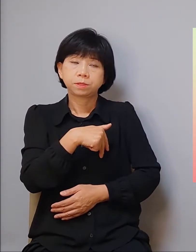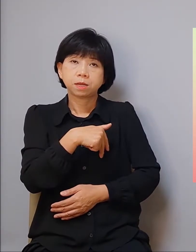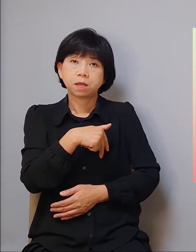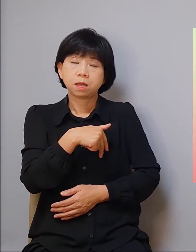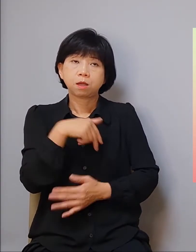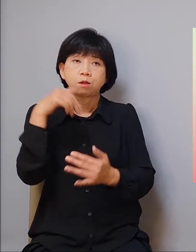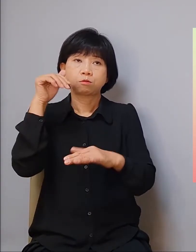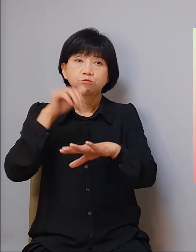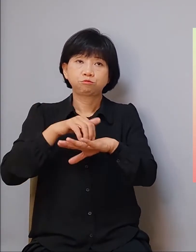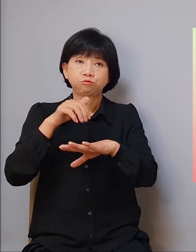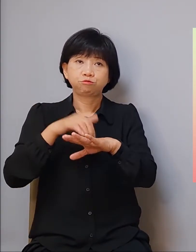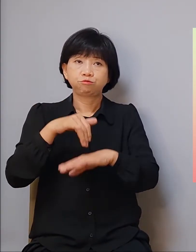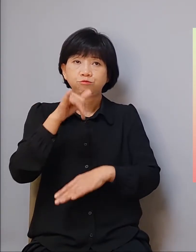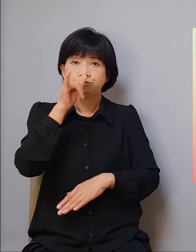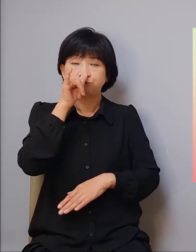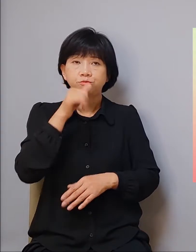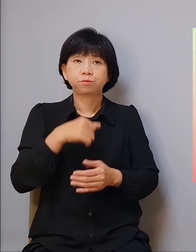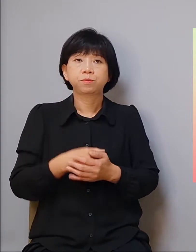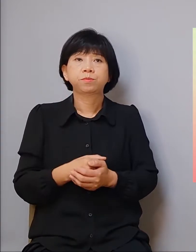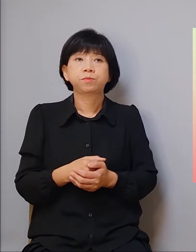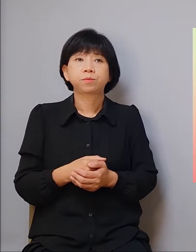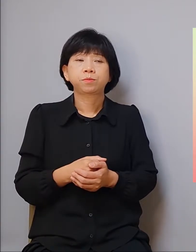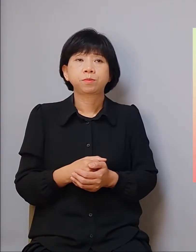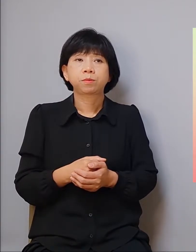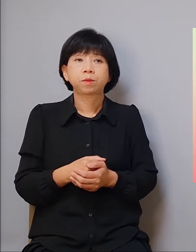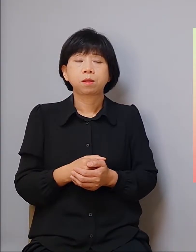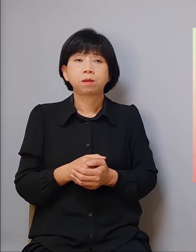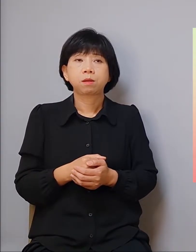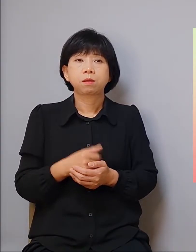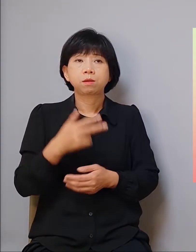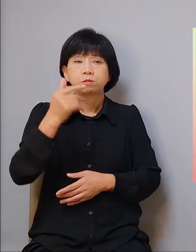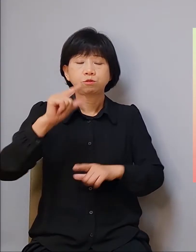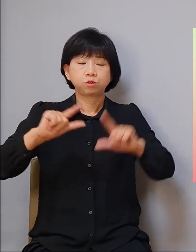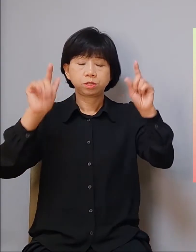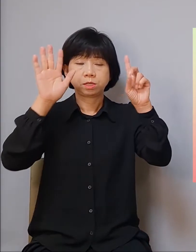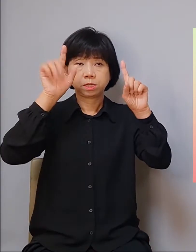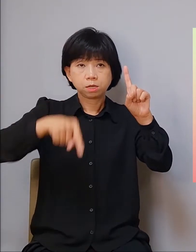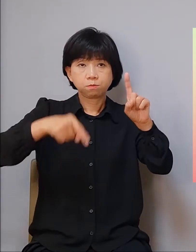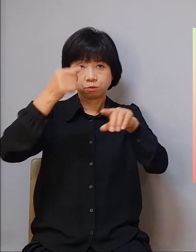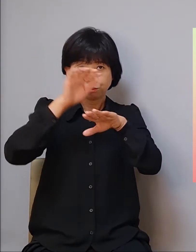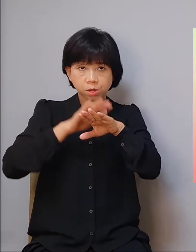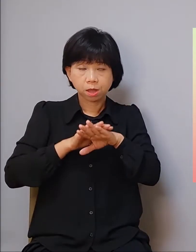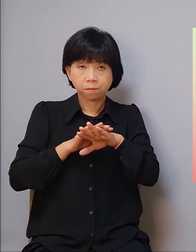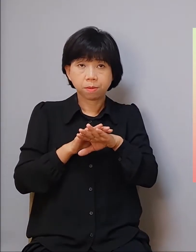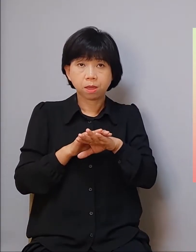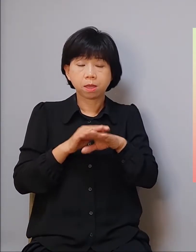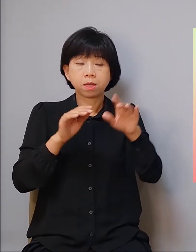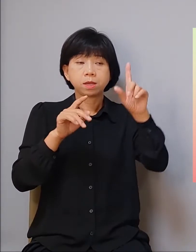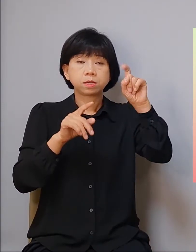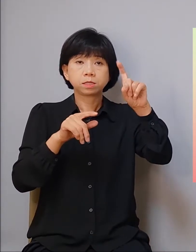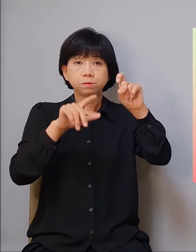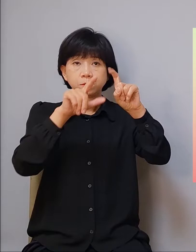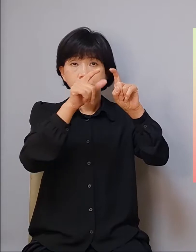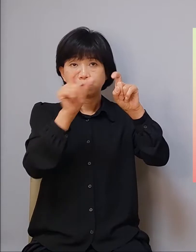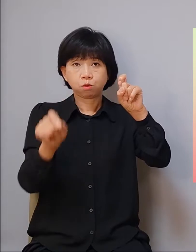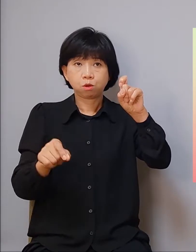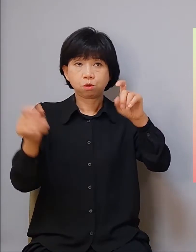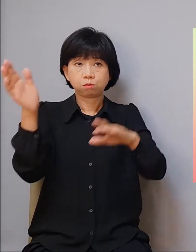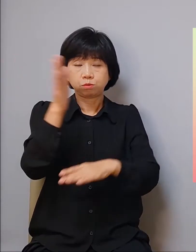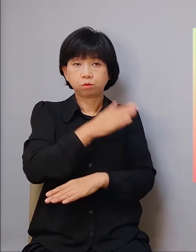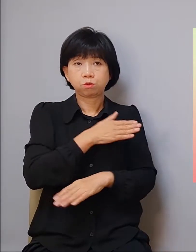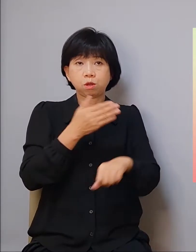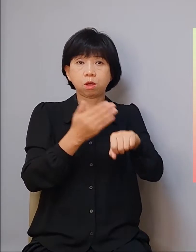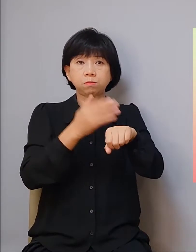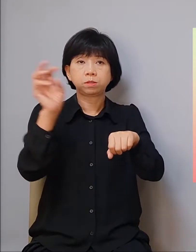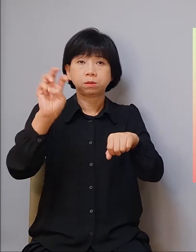있습니다. 주일 일부 예배가 동절기로 11월부터 오전 9시 30분으로 변경됩니다. 세례시